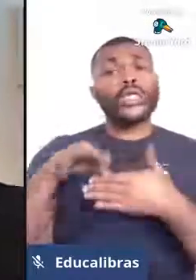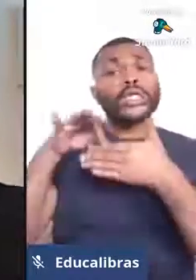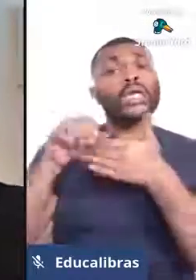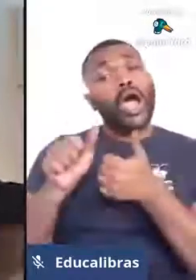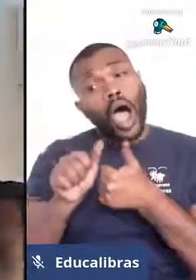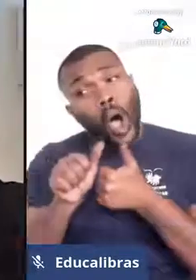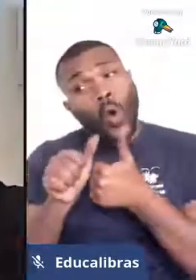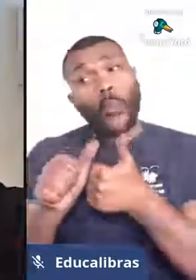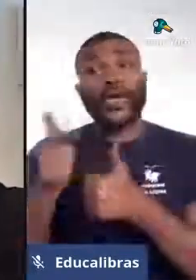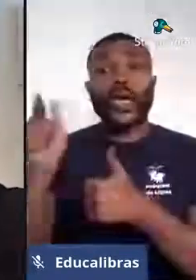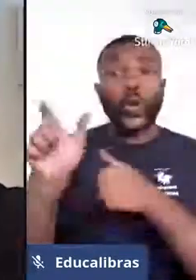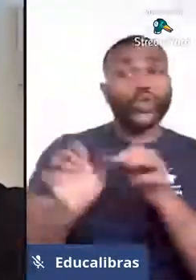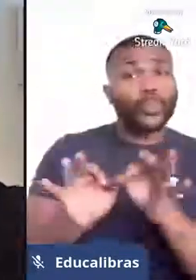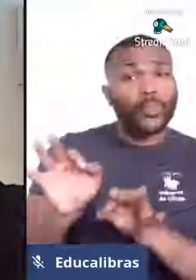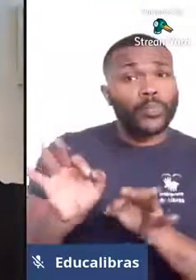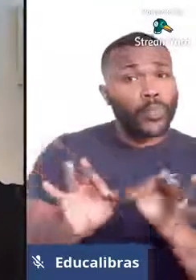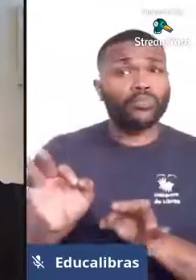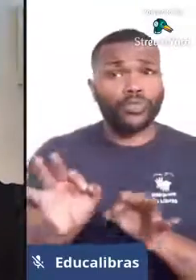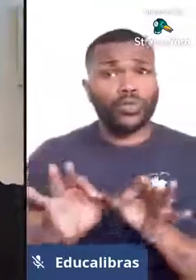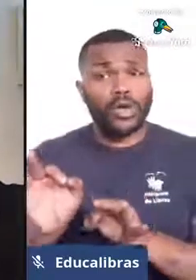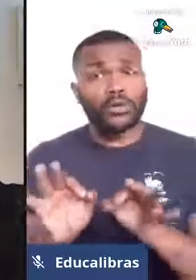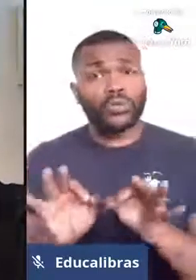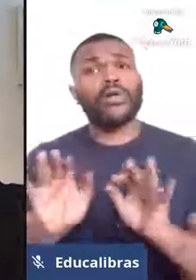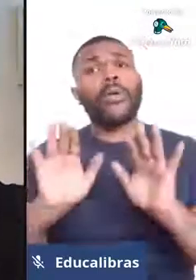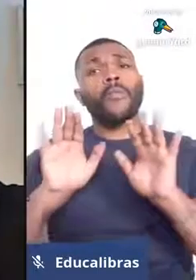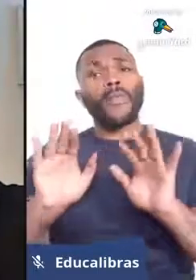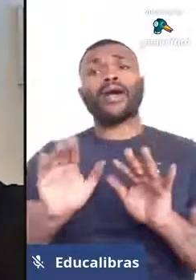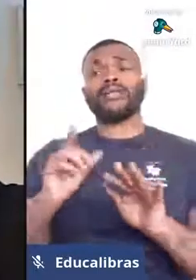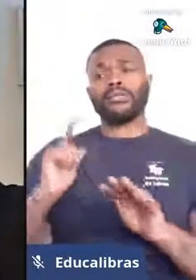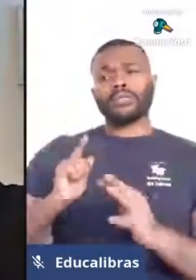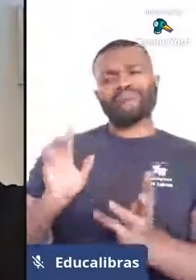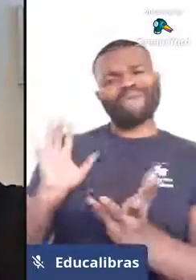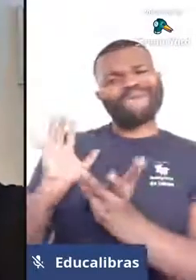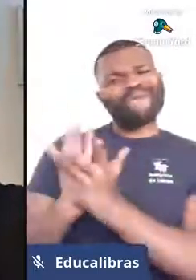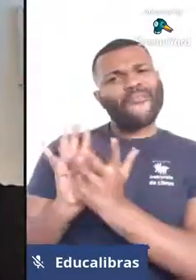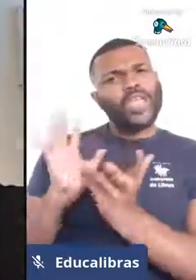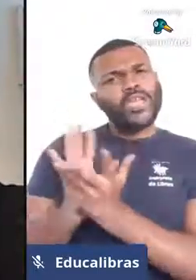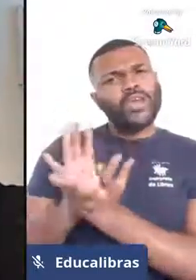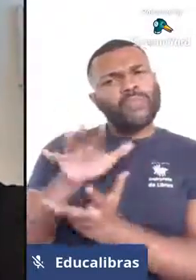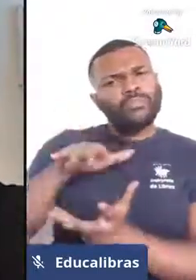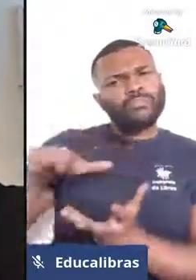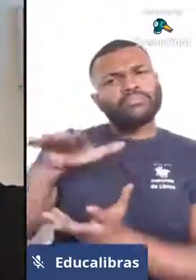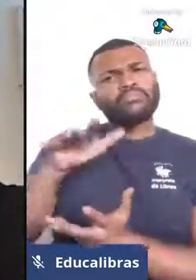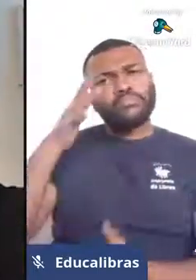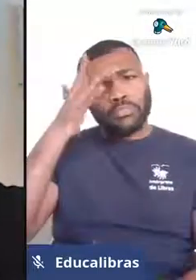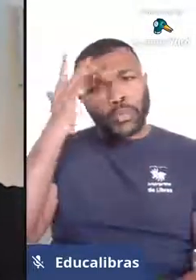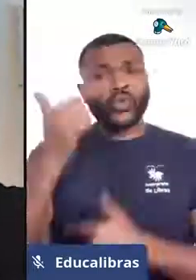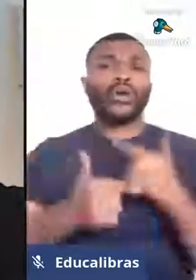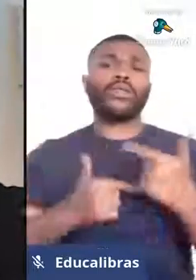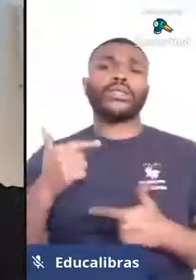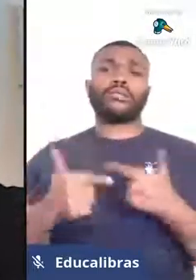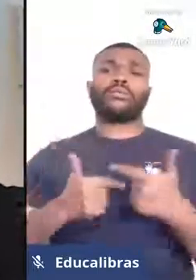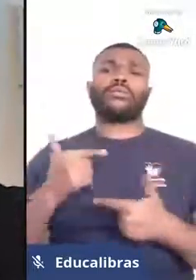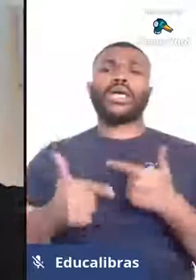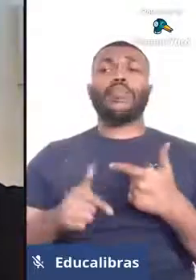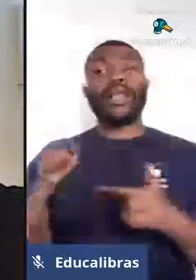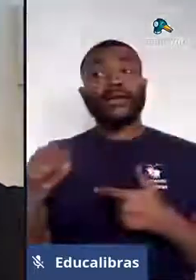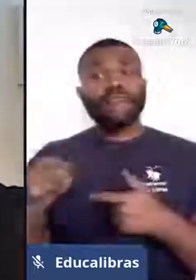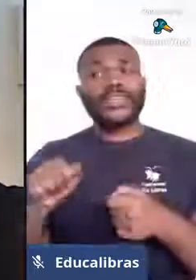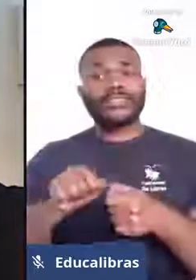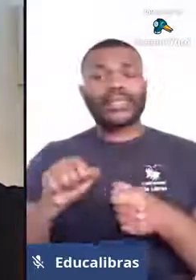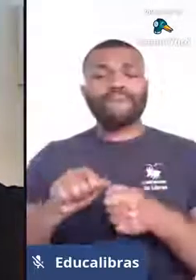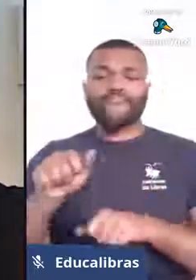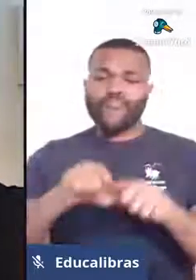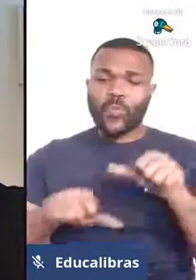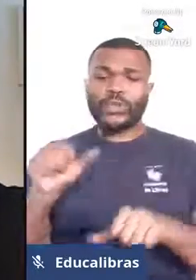projetos, até, mas é uma equipe muito grande de pessoas que trabalha para que essas mudanças sejam feitas. A Japan